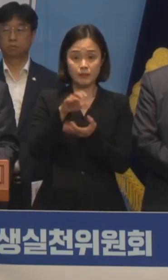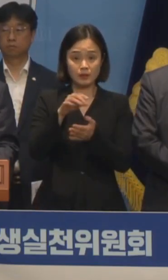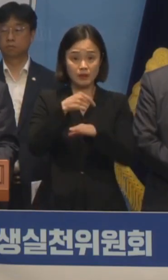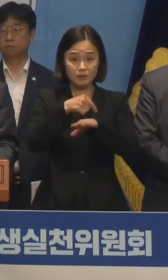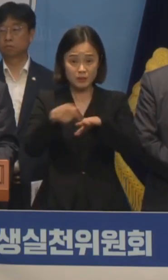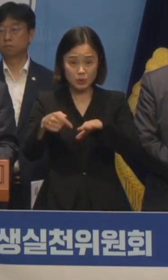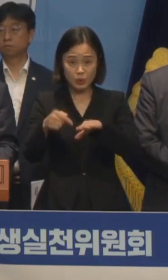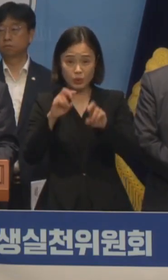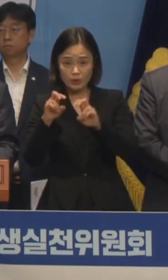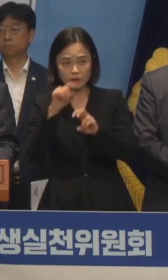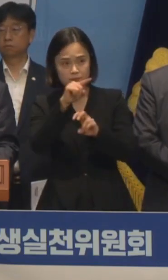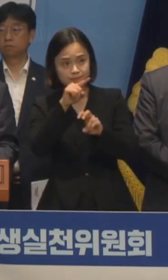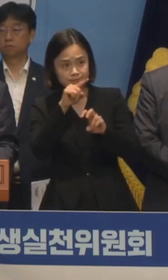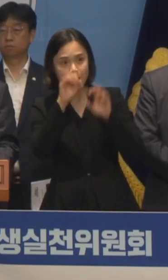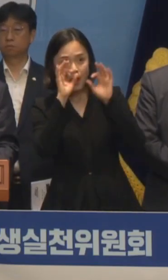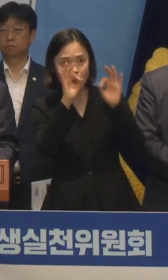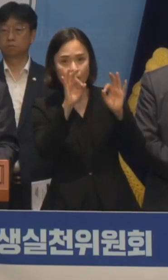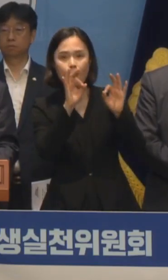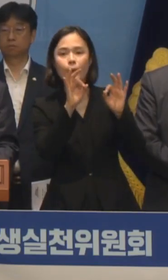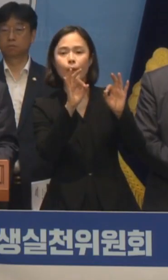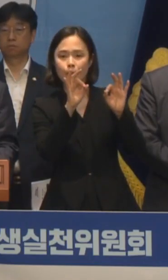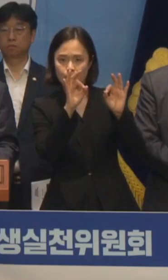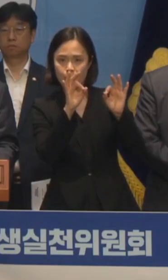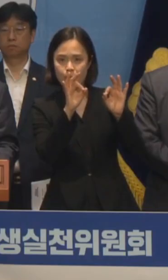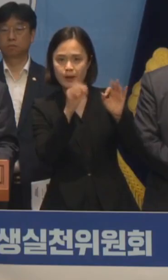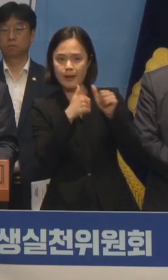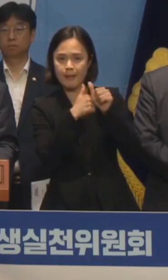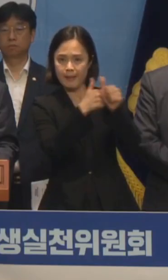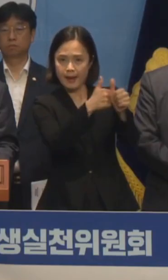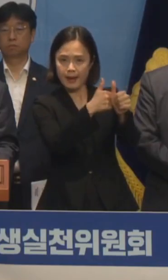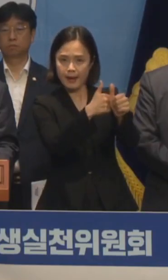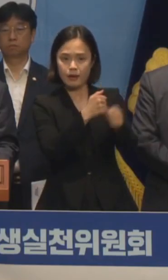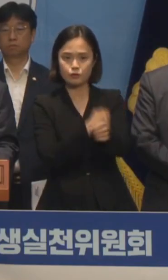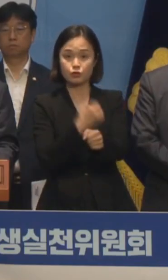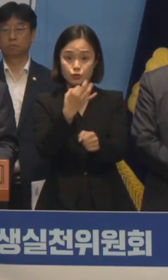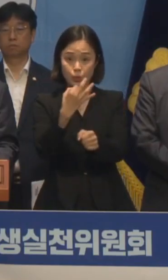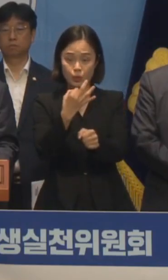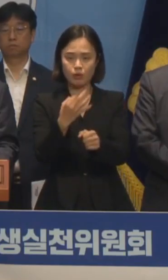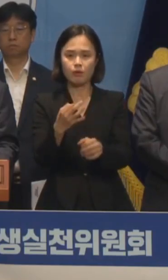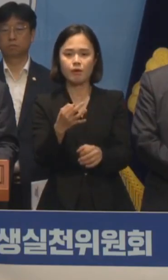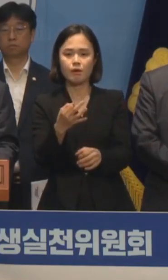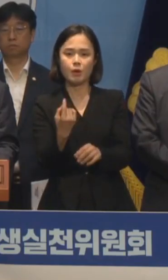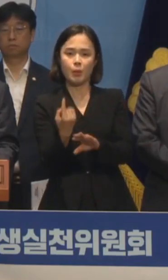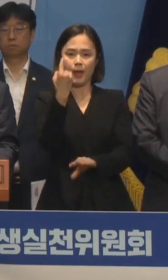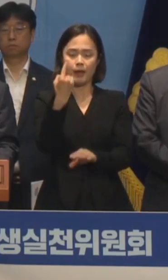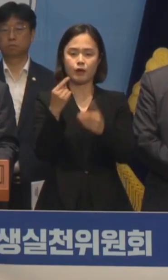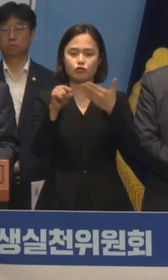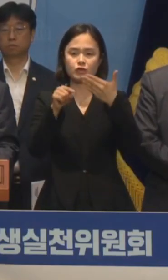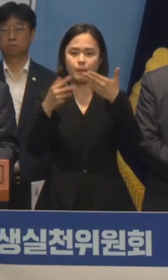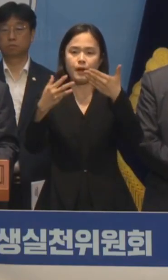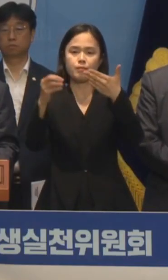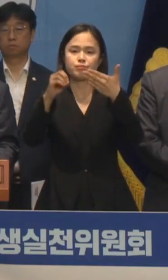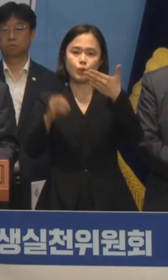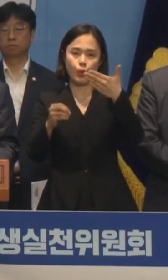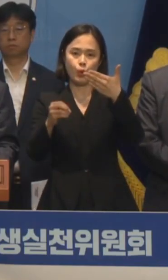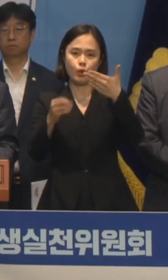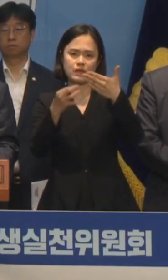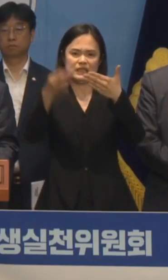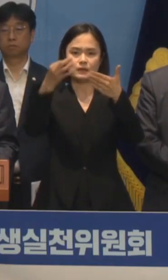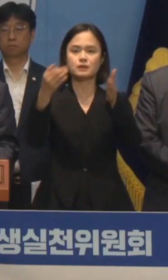민족도 수수료율을 쿠팡과 동일한 9.8%로 인상하였고 최혜 대우와 자사